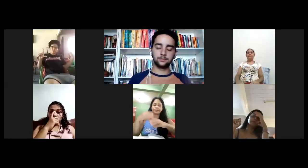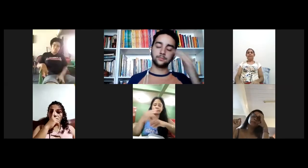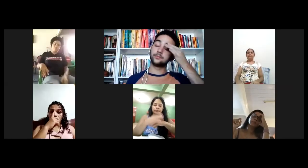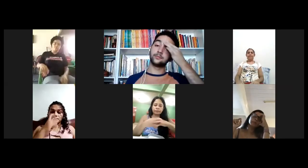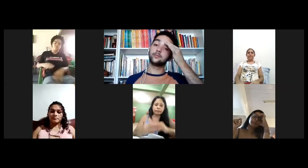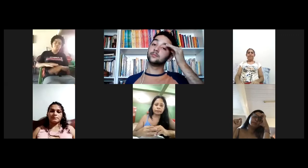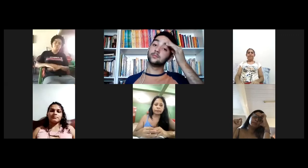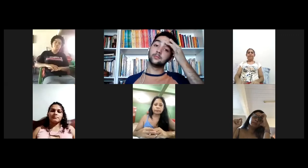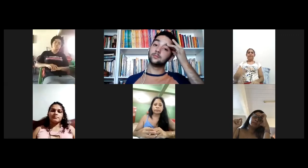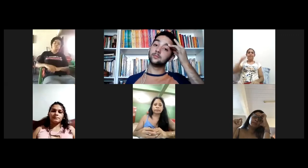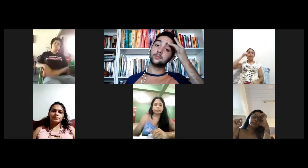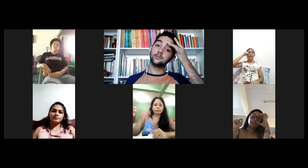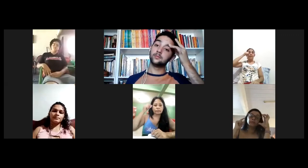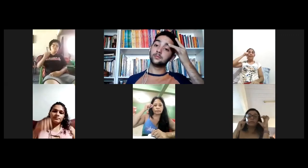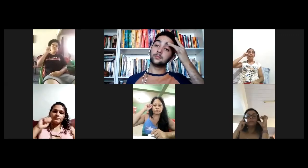Cebola.